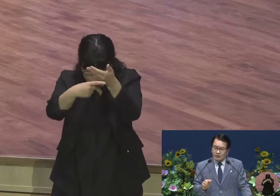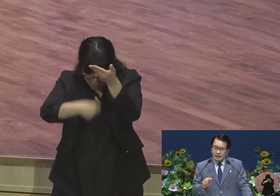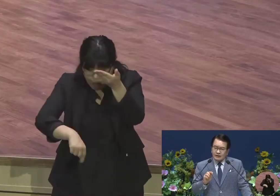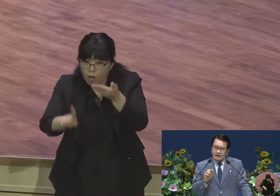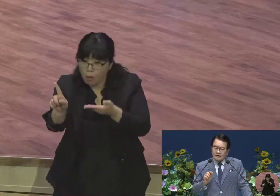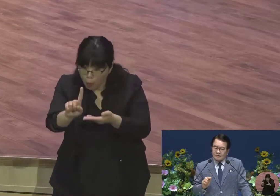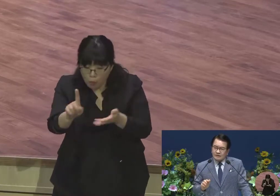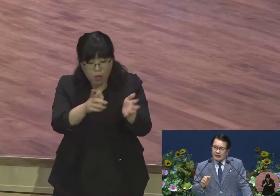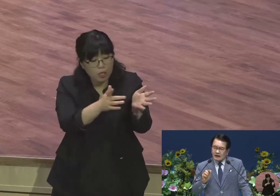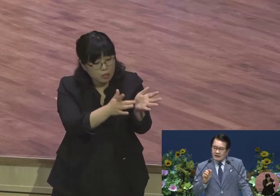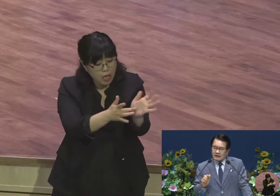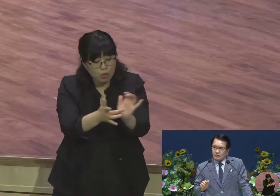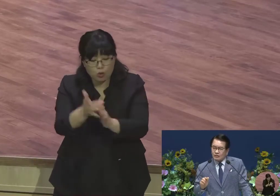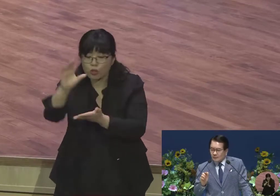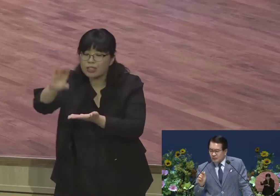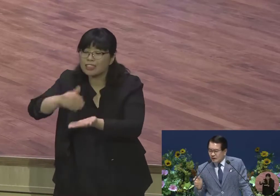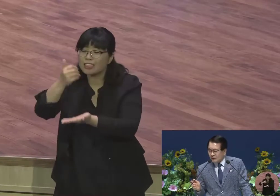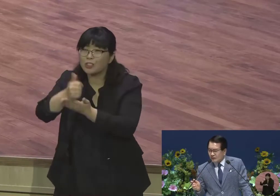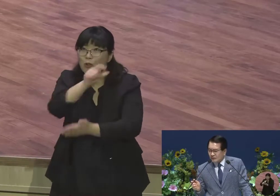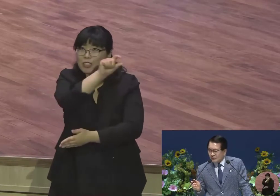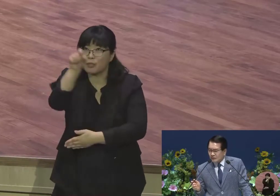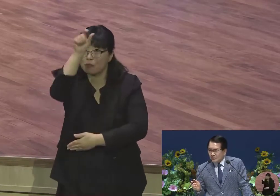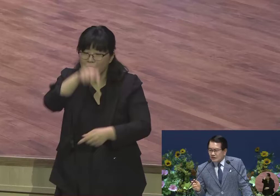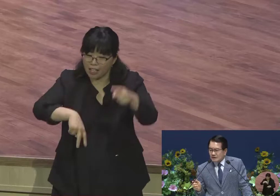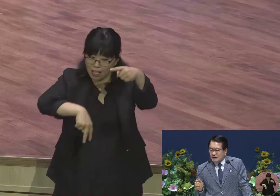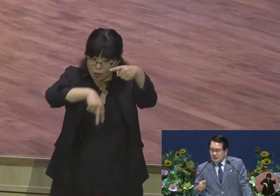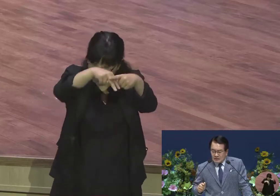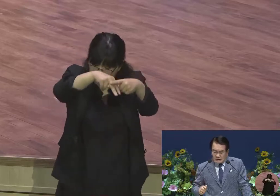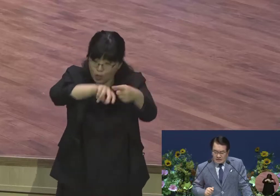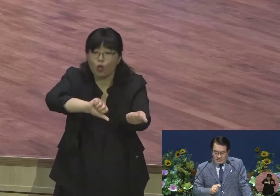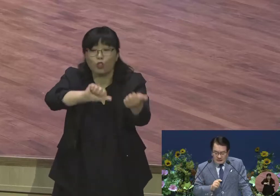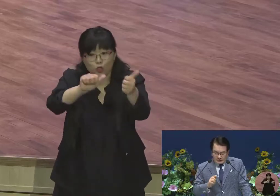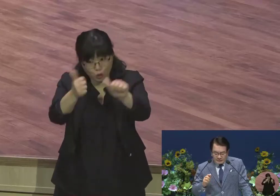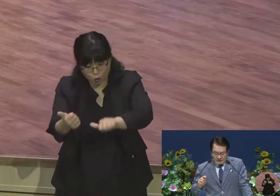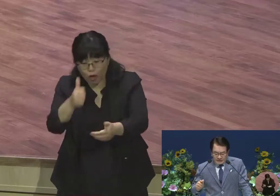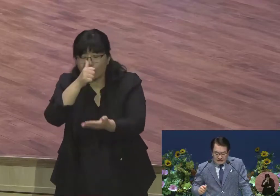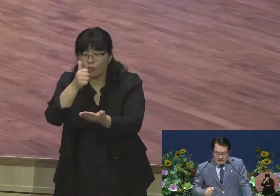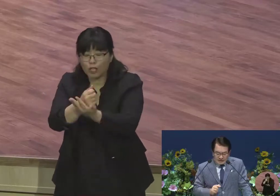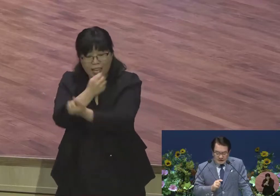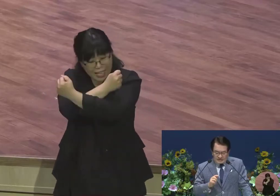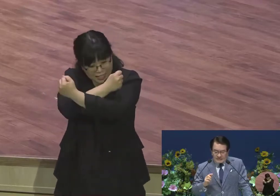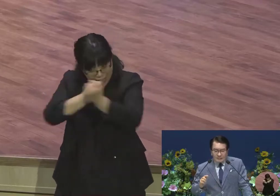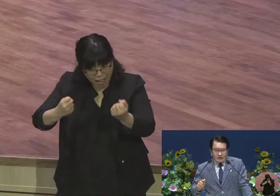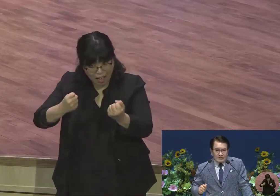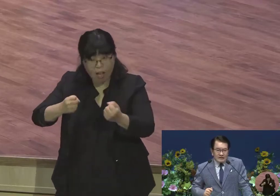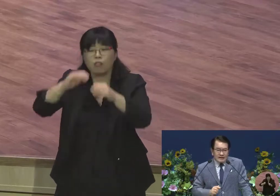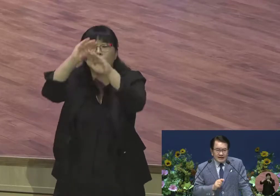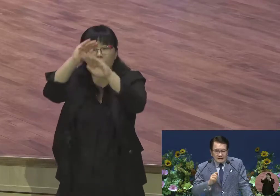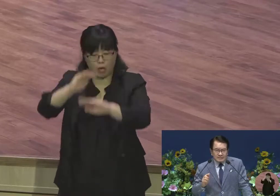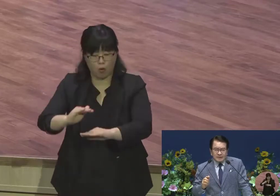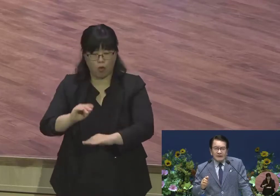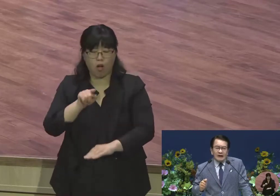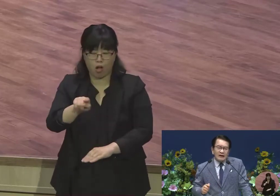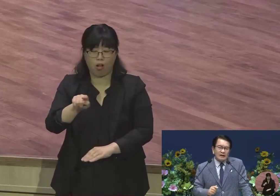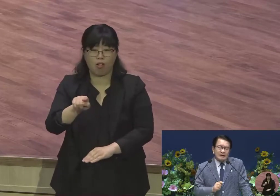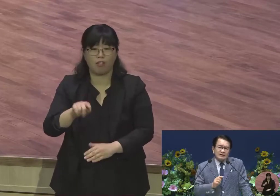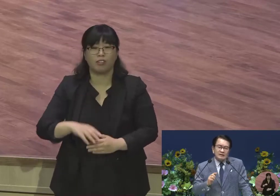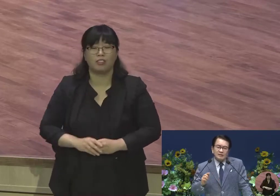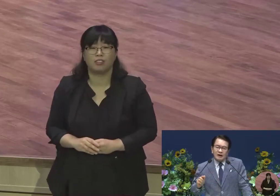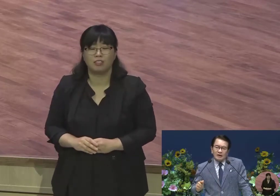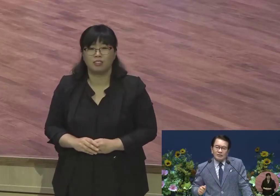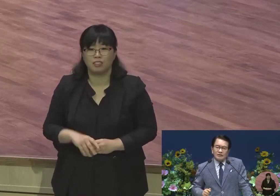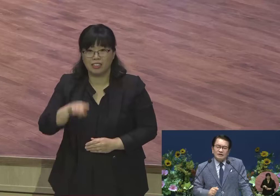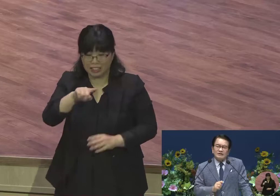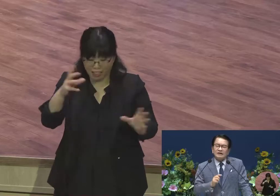그리스도의 십자가 대속과 부활이에요. 이것이 은약, 은약의 신구약 은약의 핵심이 이거 하나